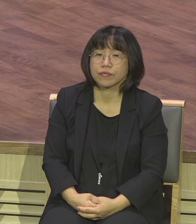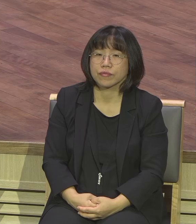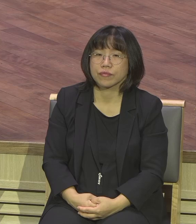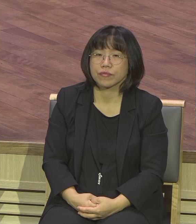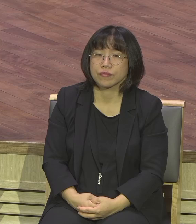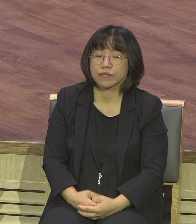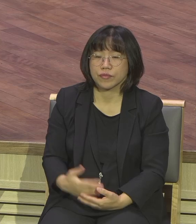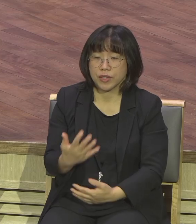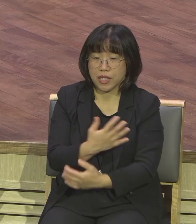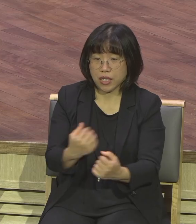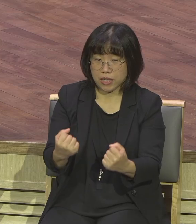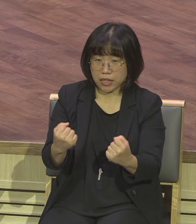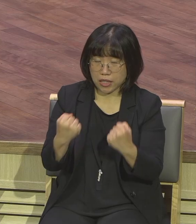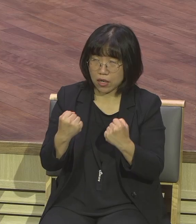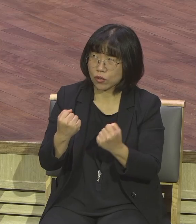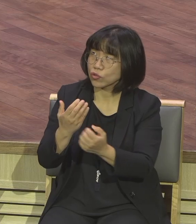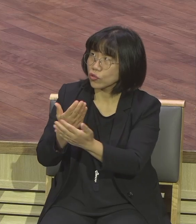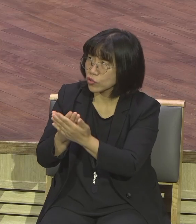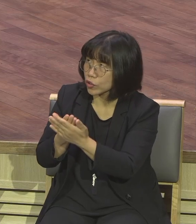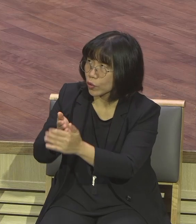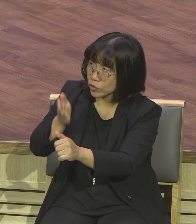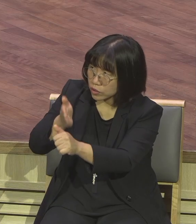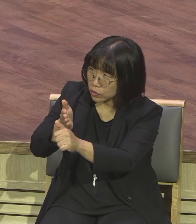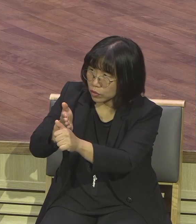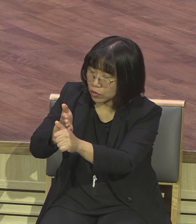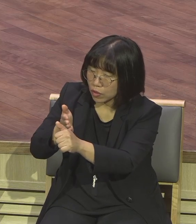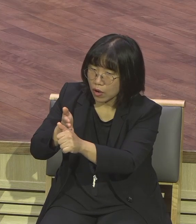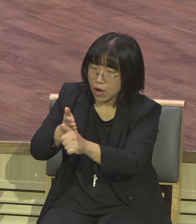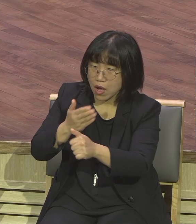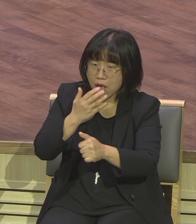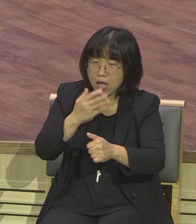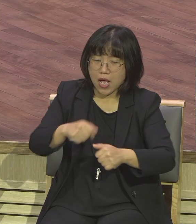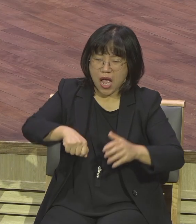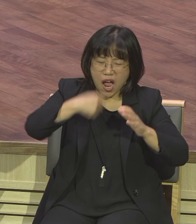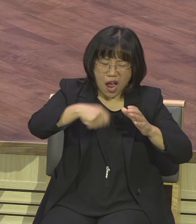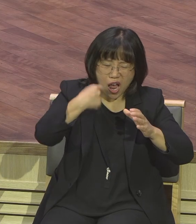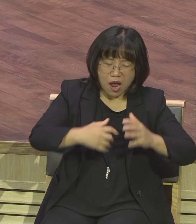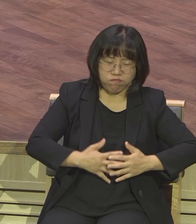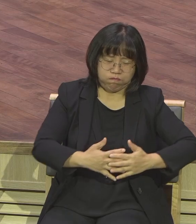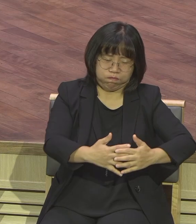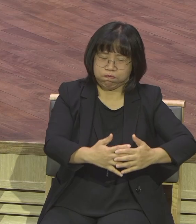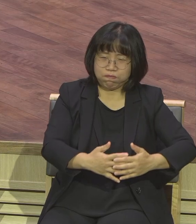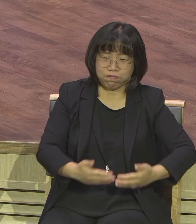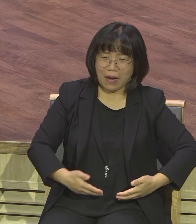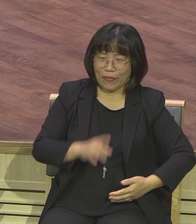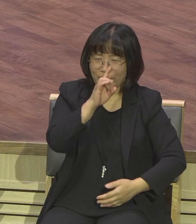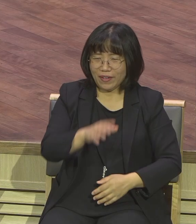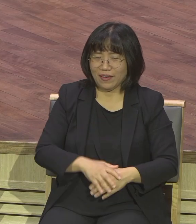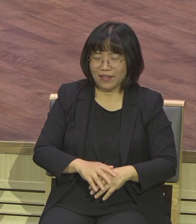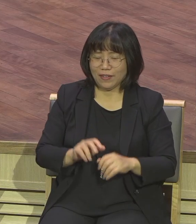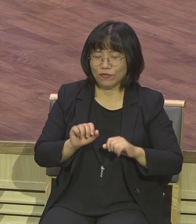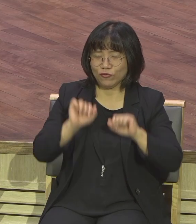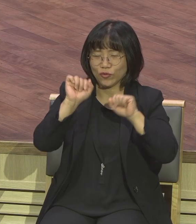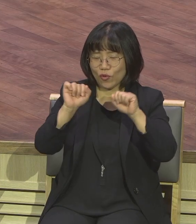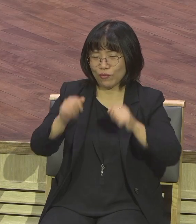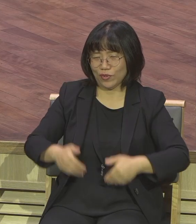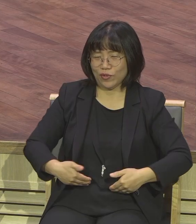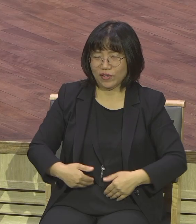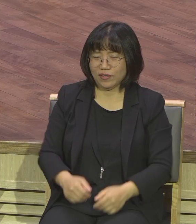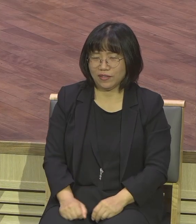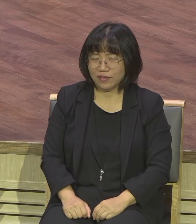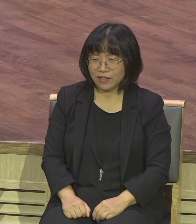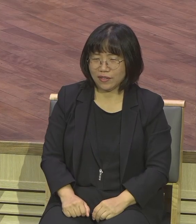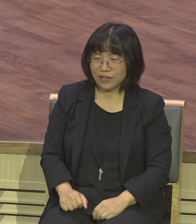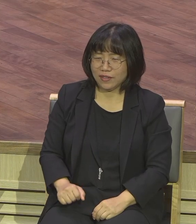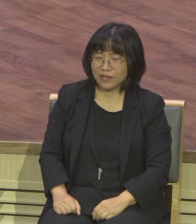체력을. 체력 달라 안 하고 운동도 안 하고 체력 달라 밥만 들이먹고 배티 나오고 체력 달라 식식거리고 그러면 되겠어요? 체력